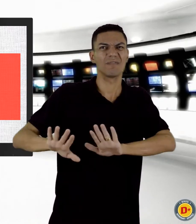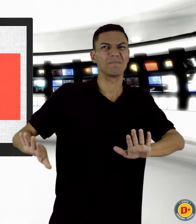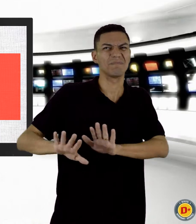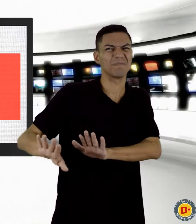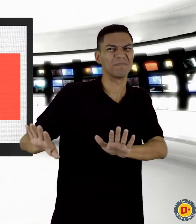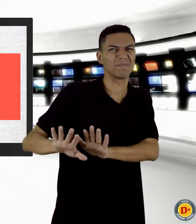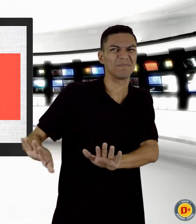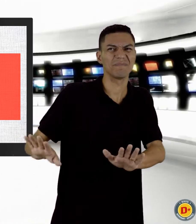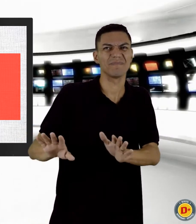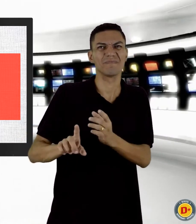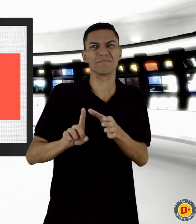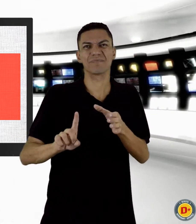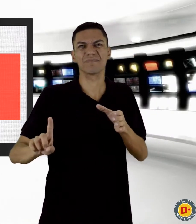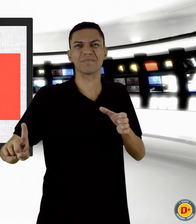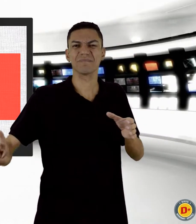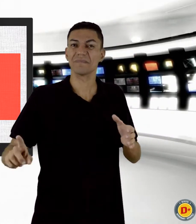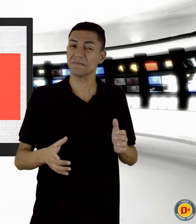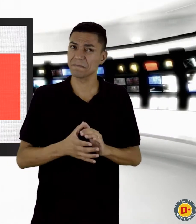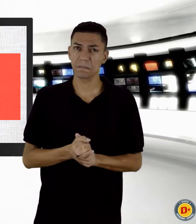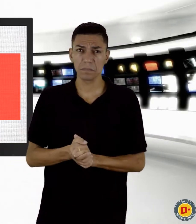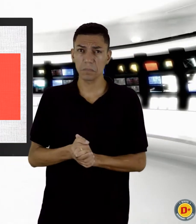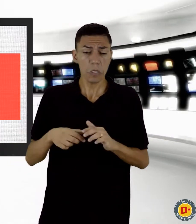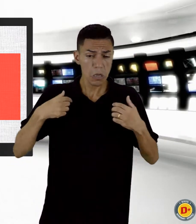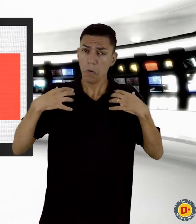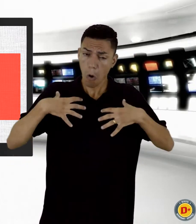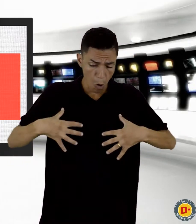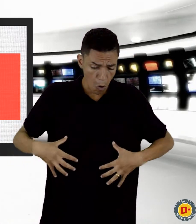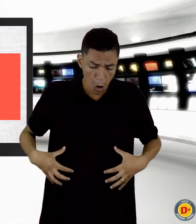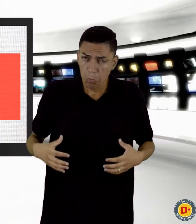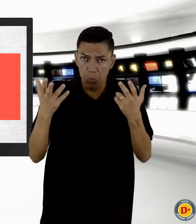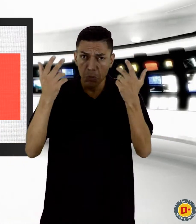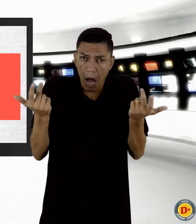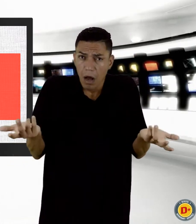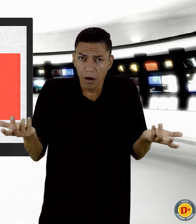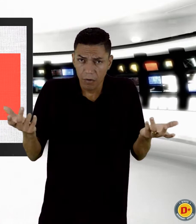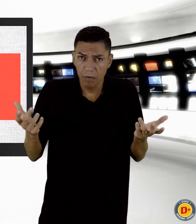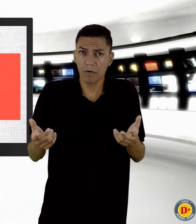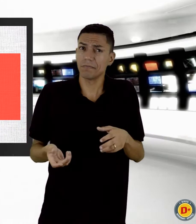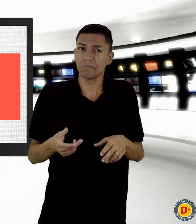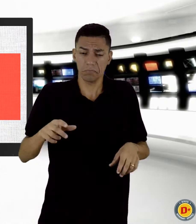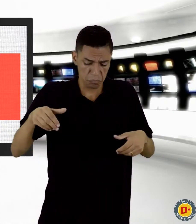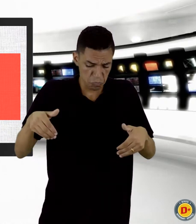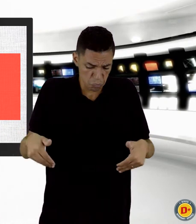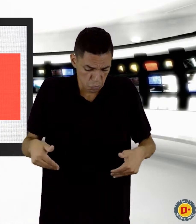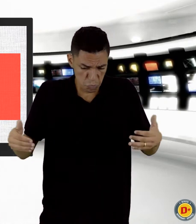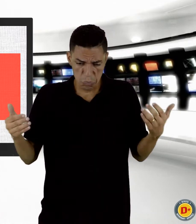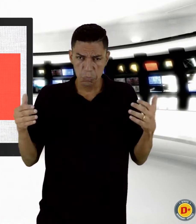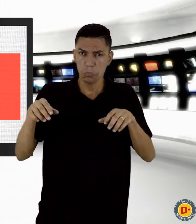importante, ou que minhas partes íntimas não funcionem corretamente. Mas a maioria dos homens que conheço não